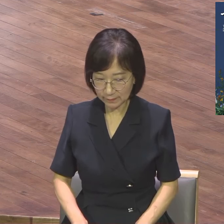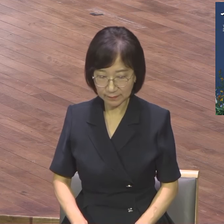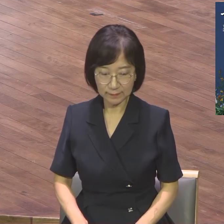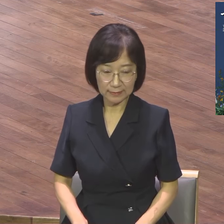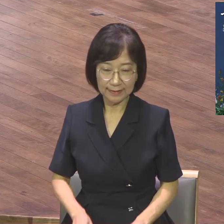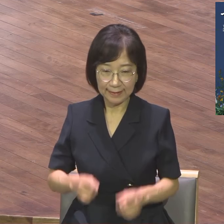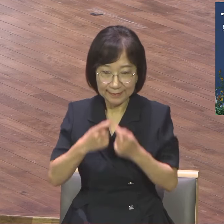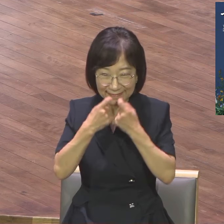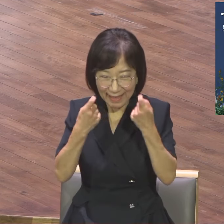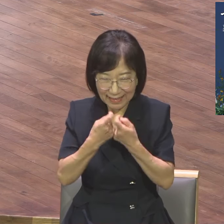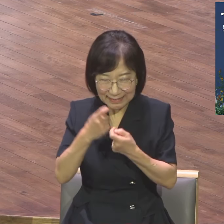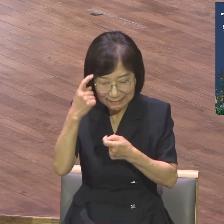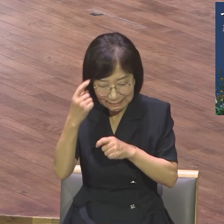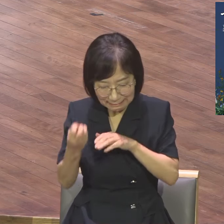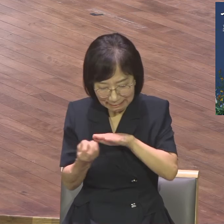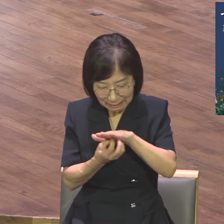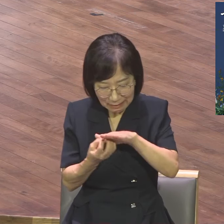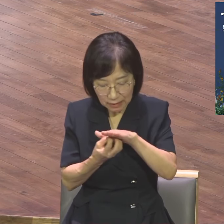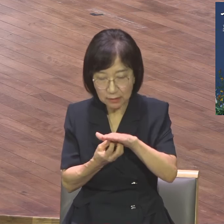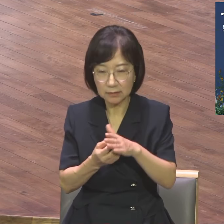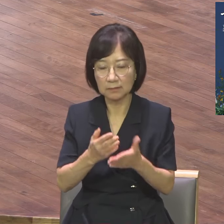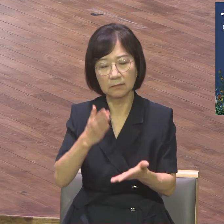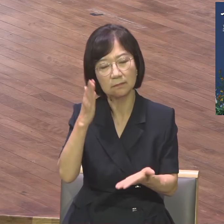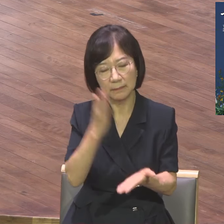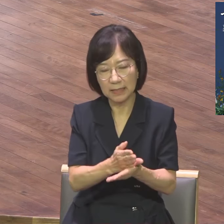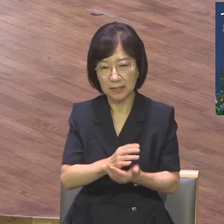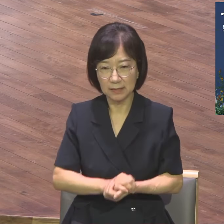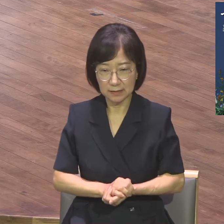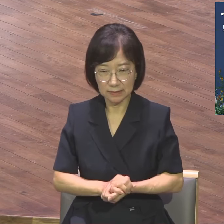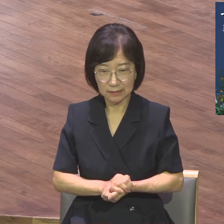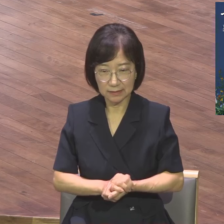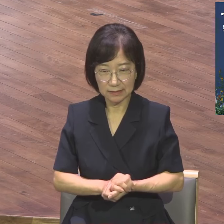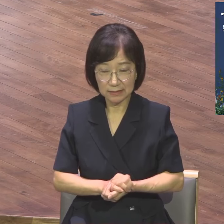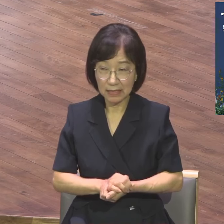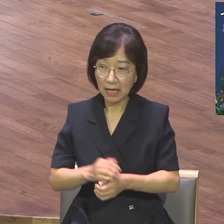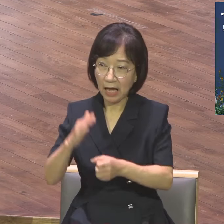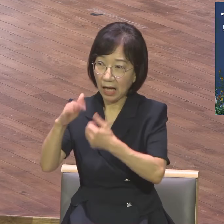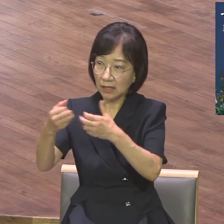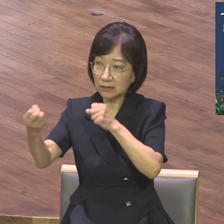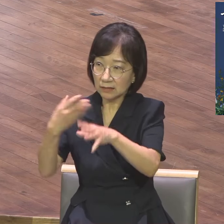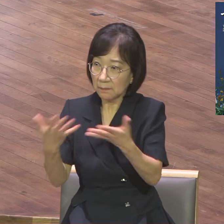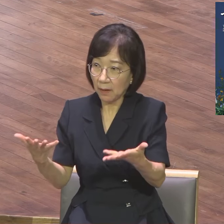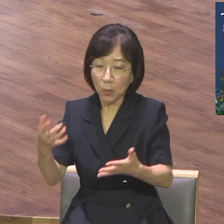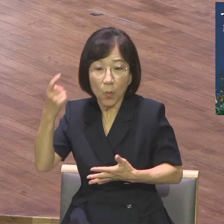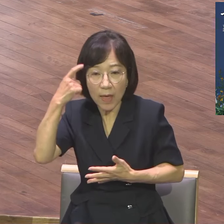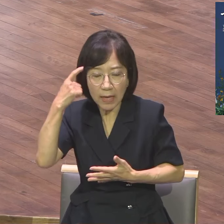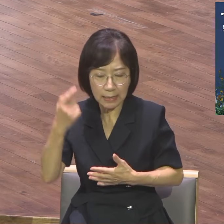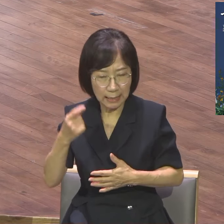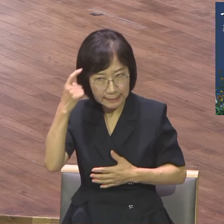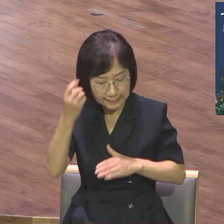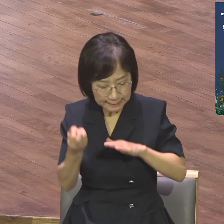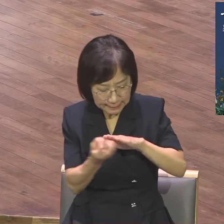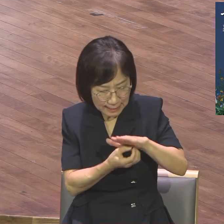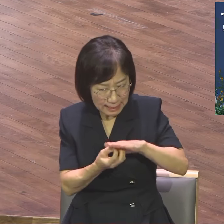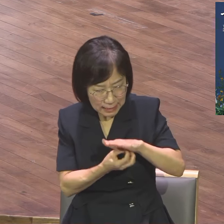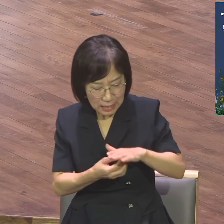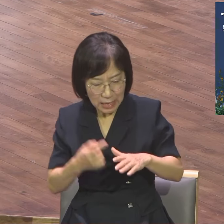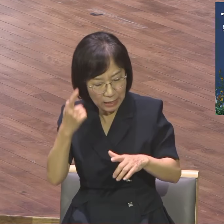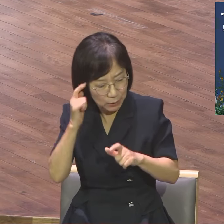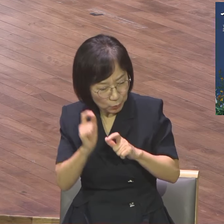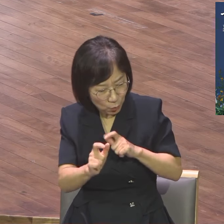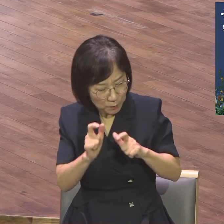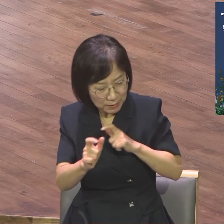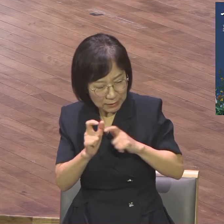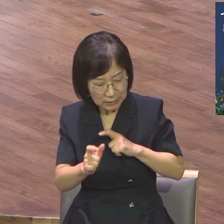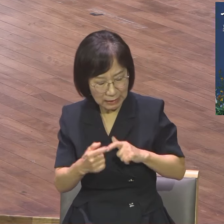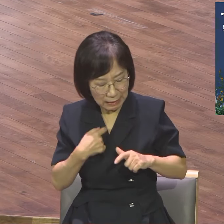인본주의 깨져야 됩니다. 왜 응답 못 받는지 아세요? 자꾸 잔머리 올려. 너무 고민을 많이 해. 너무 생각을 많이 해.